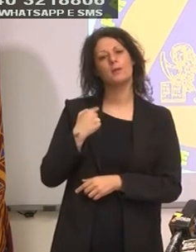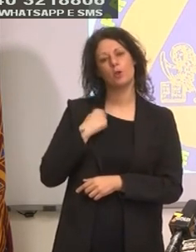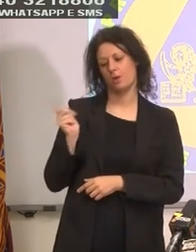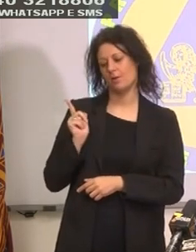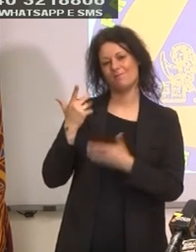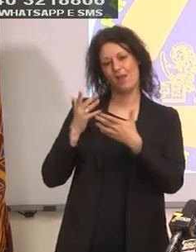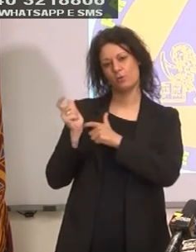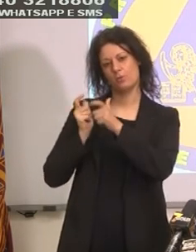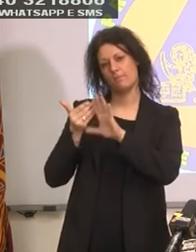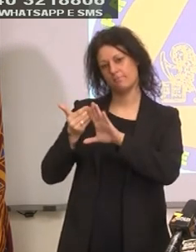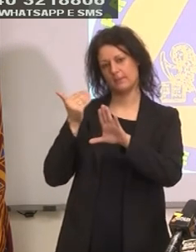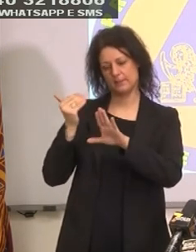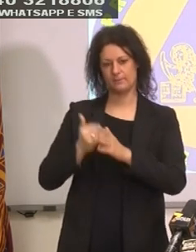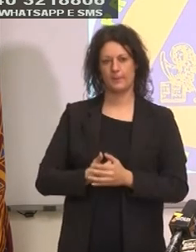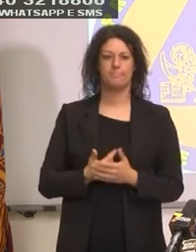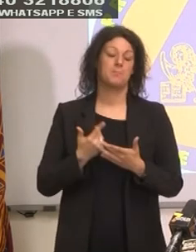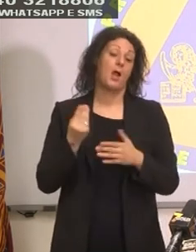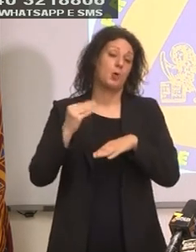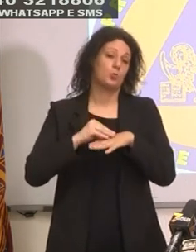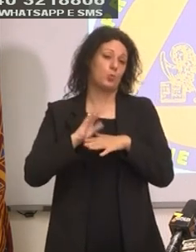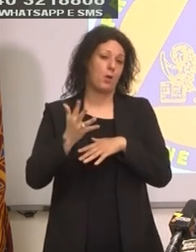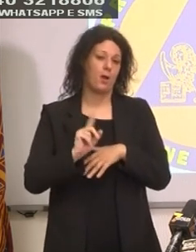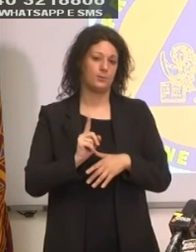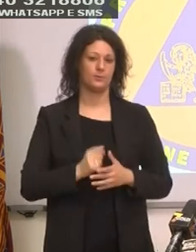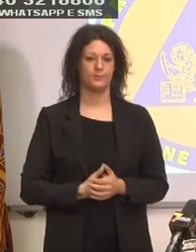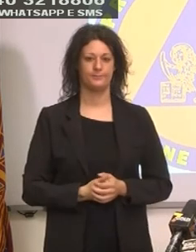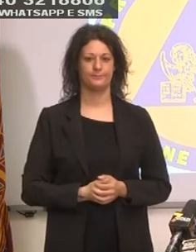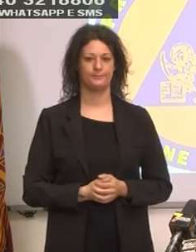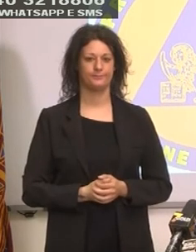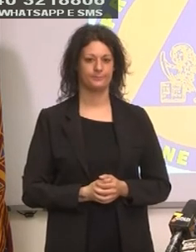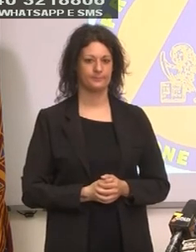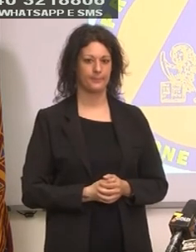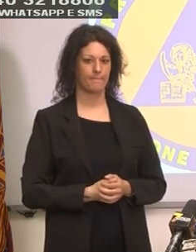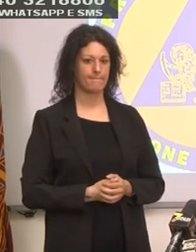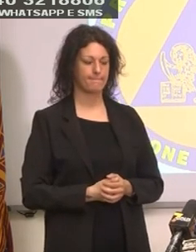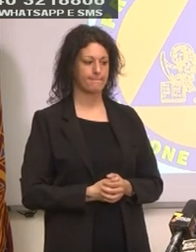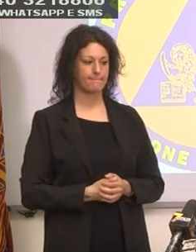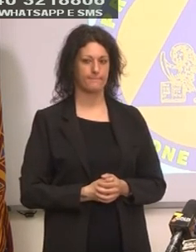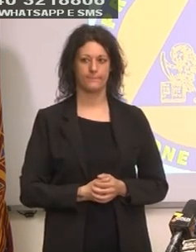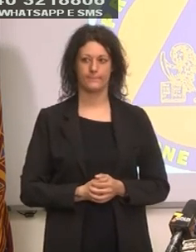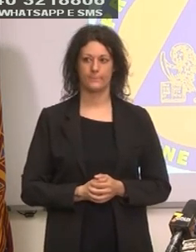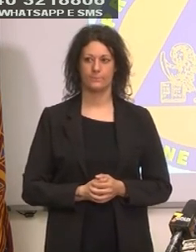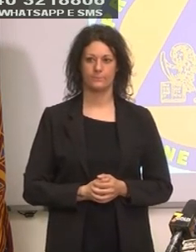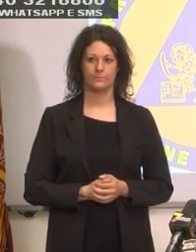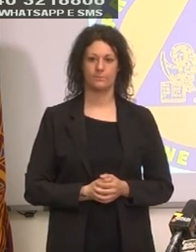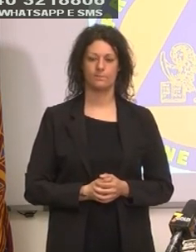lo devo dire, dopodiché no, mi fermo qui. Cioè non... Ha parlato anche di alleanze? Potete dire se non